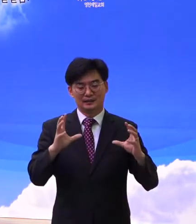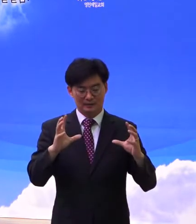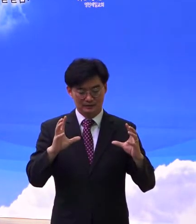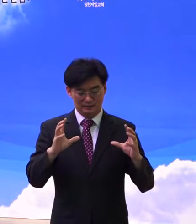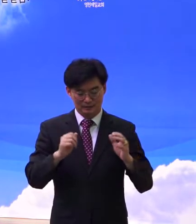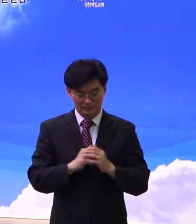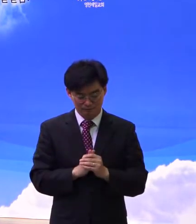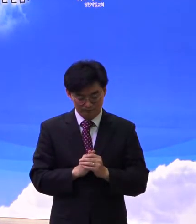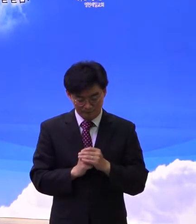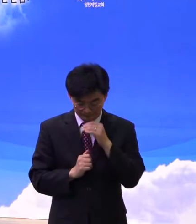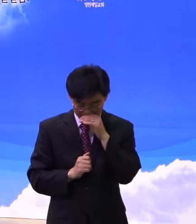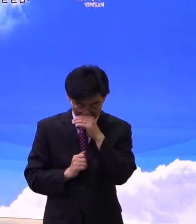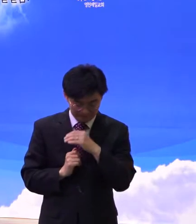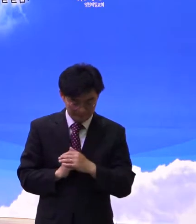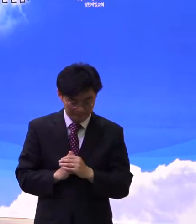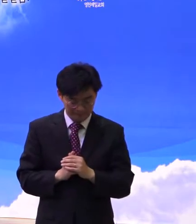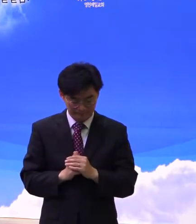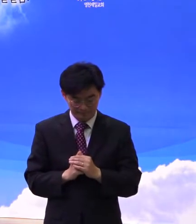멸시받는 사람들이었습니다.